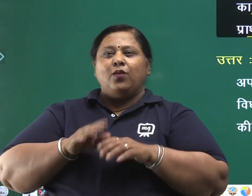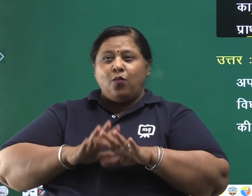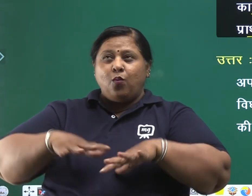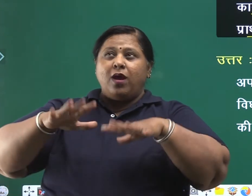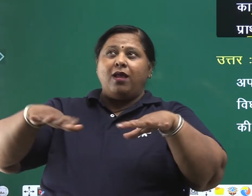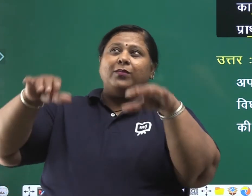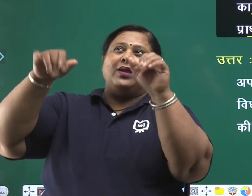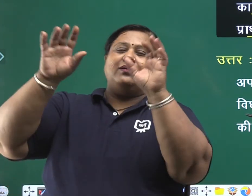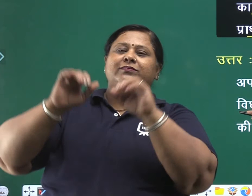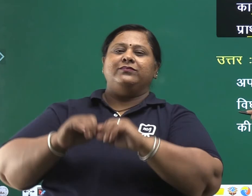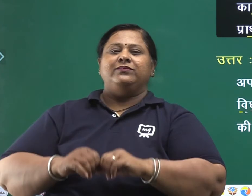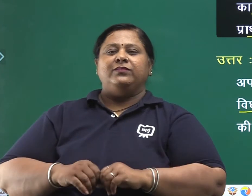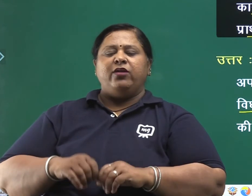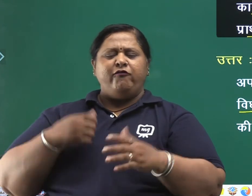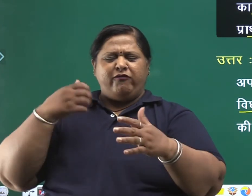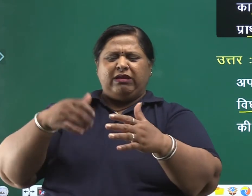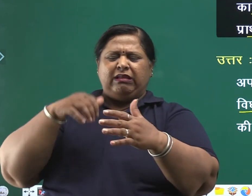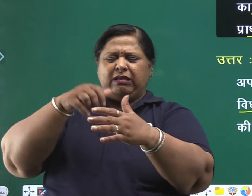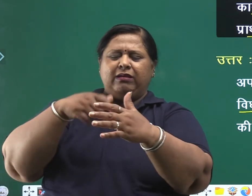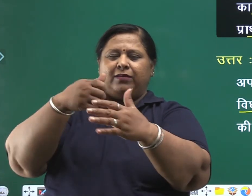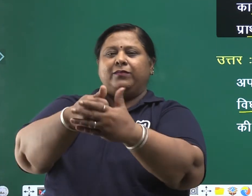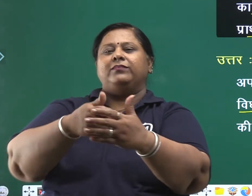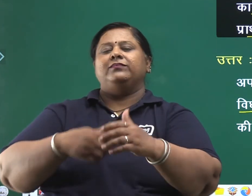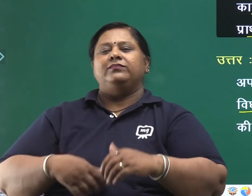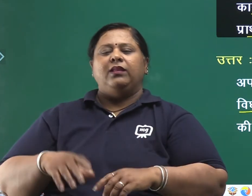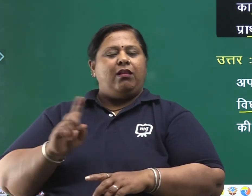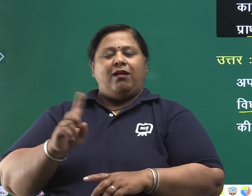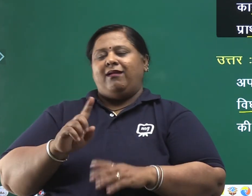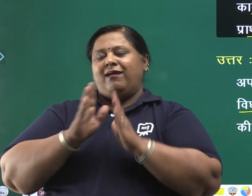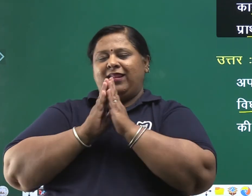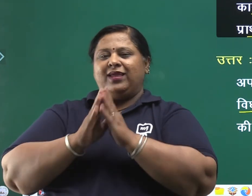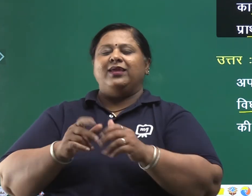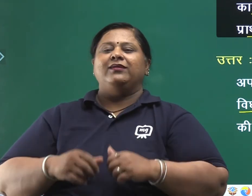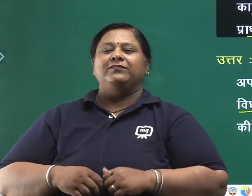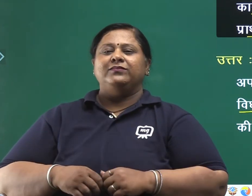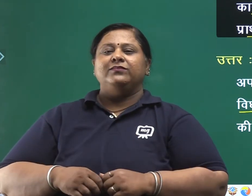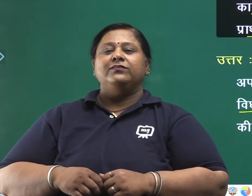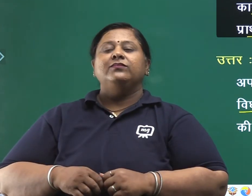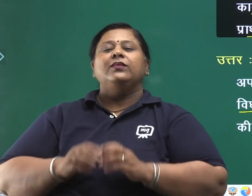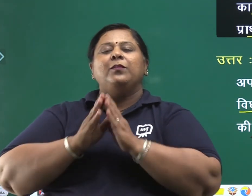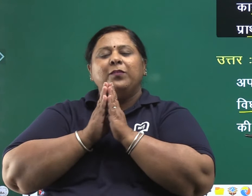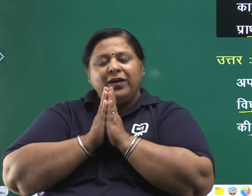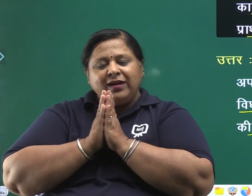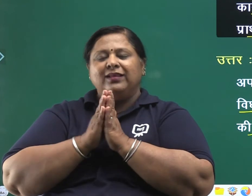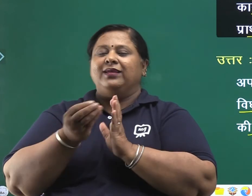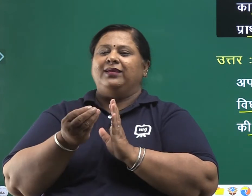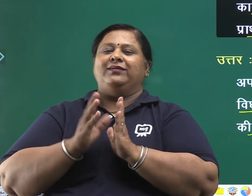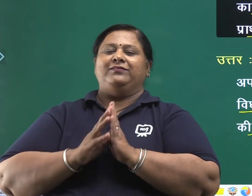उड़ान में विघ्न न डालने की प्रार्थना की